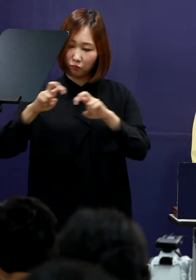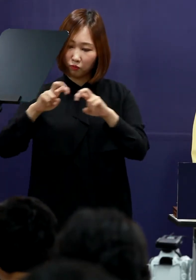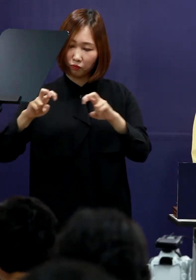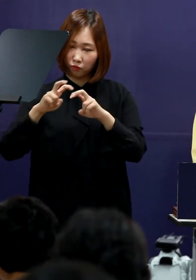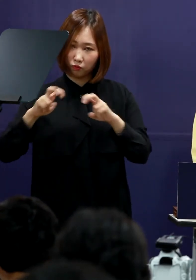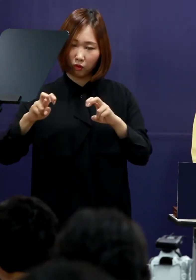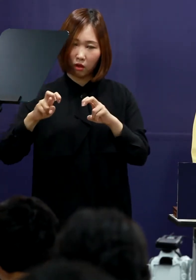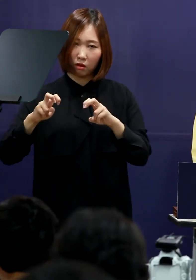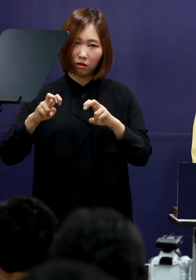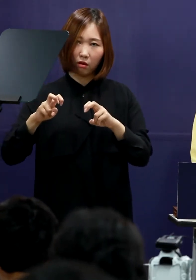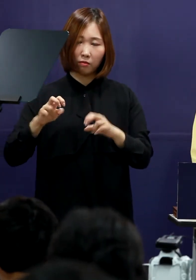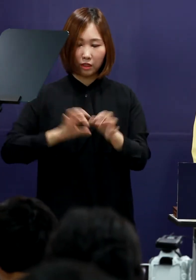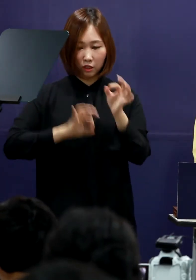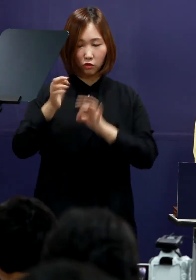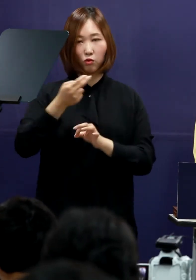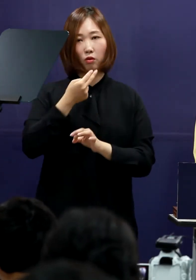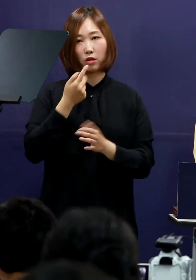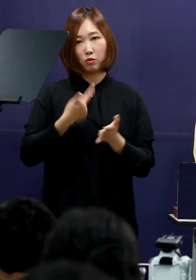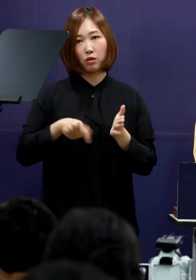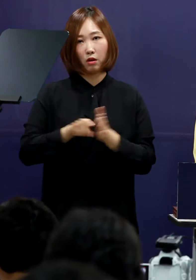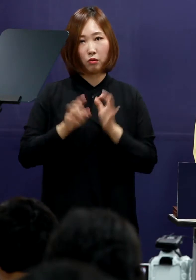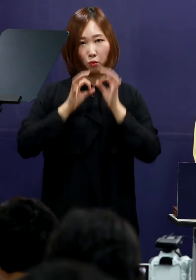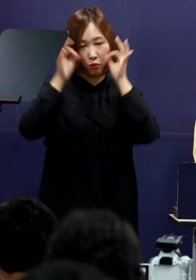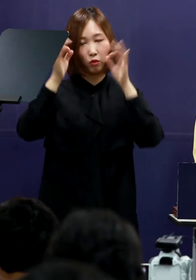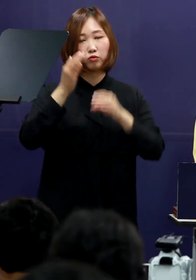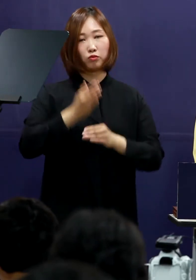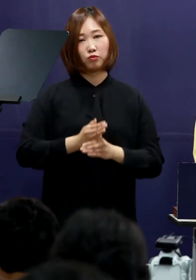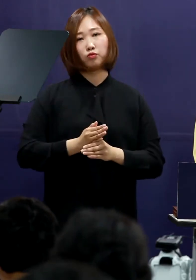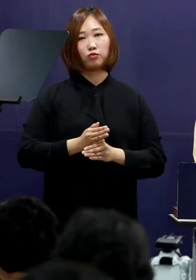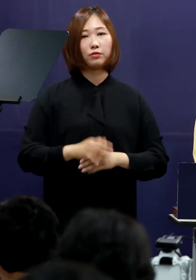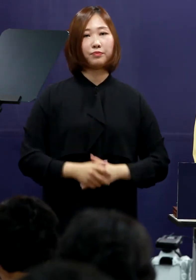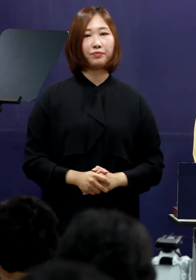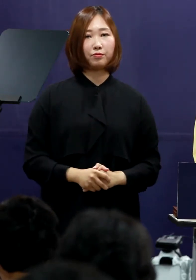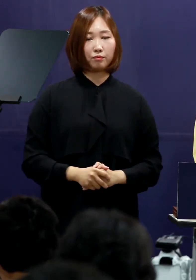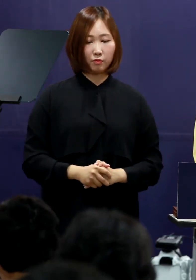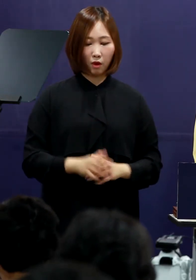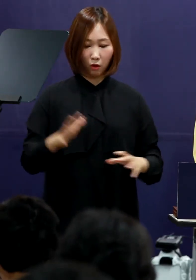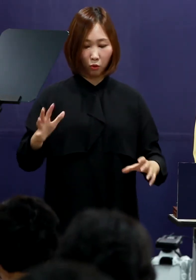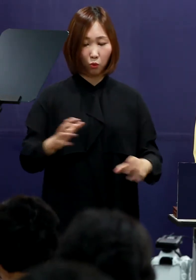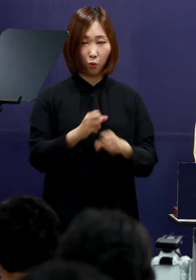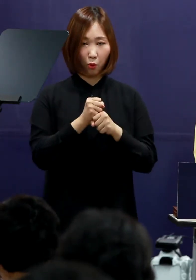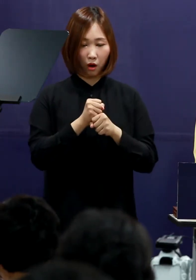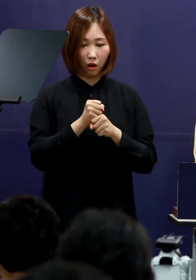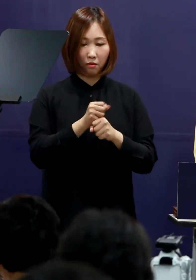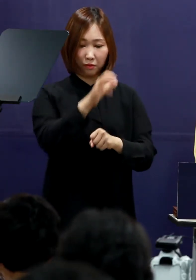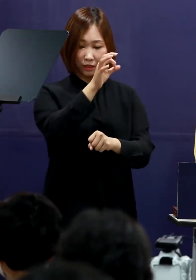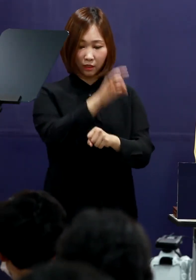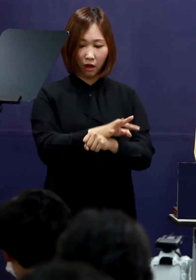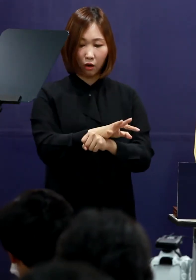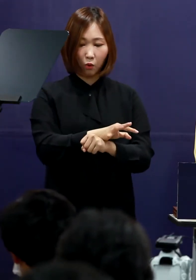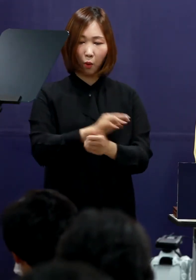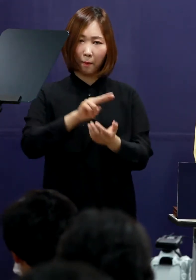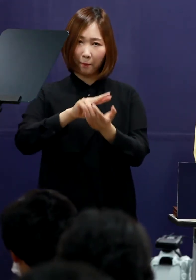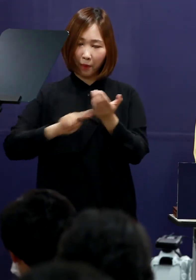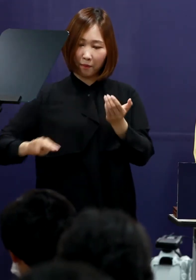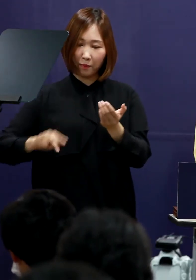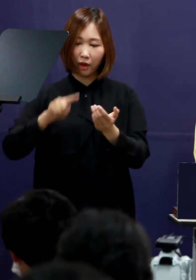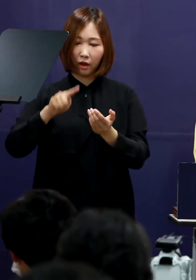왔습니다. 공공급식 지원센터는 식재료 통합 수발주 프로그램을 통해서